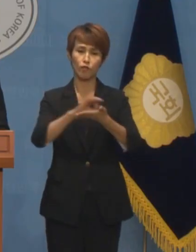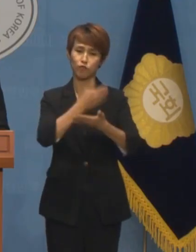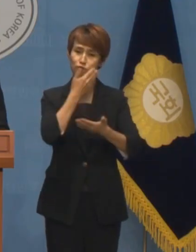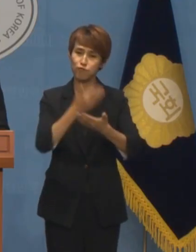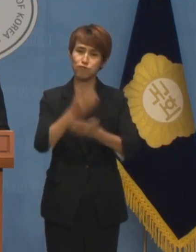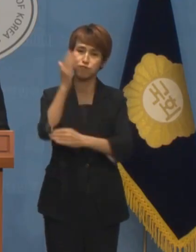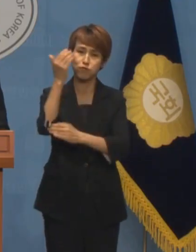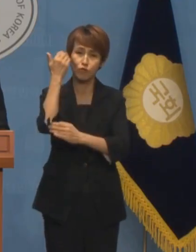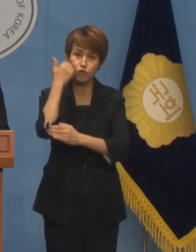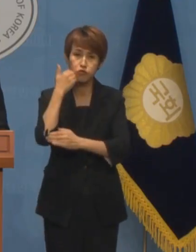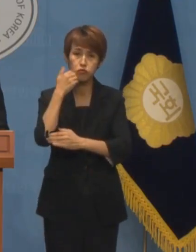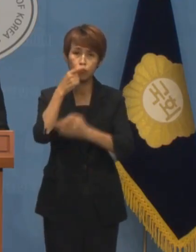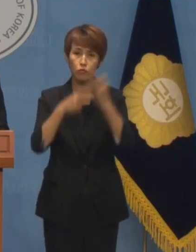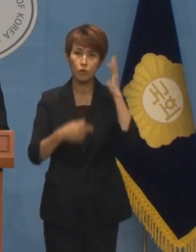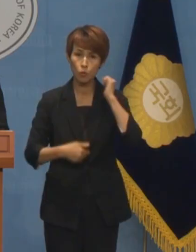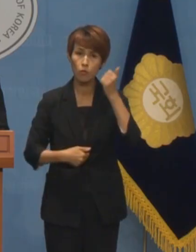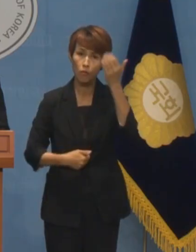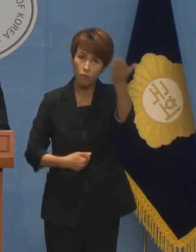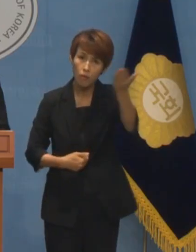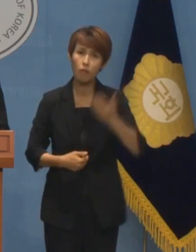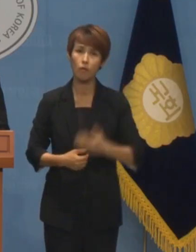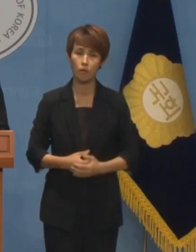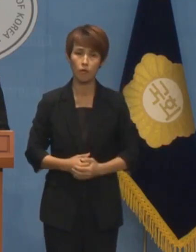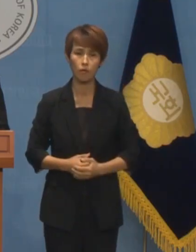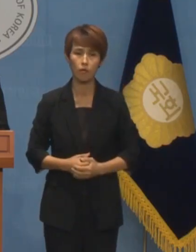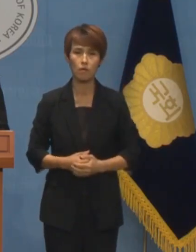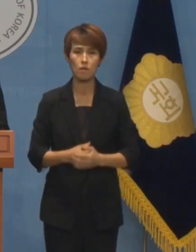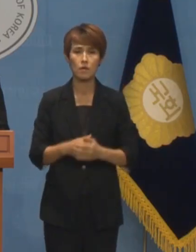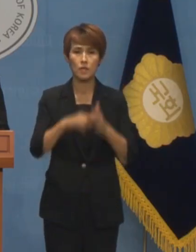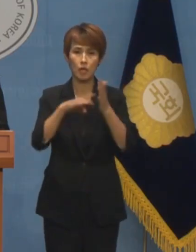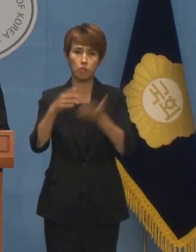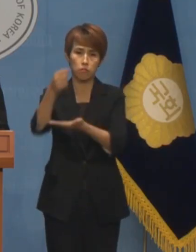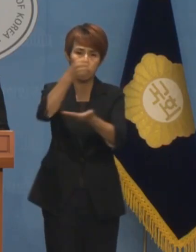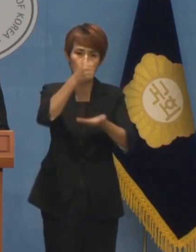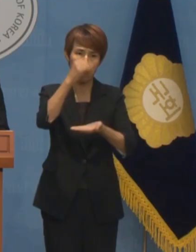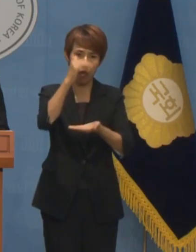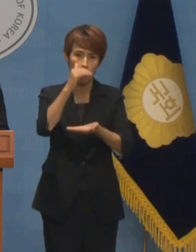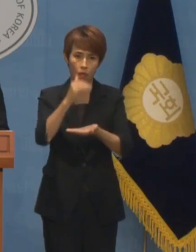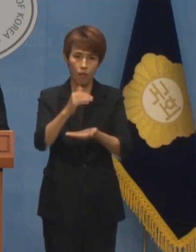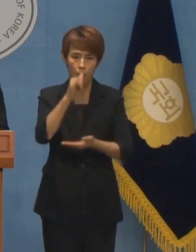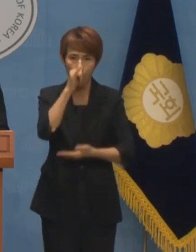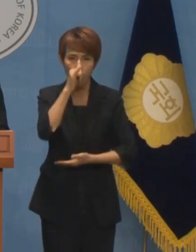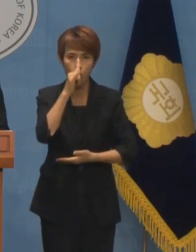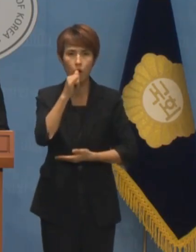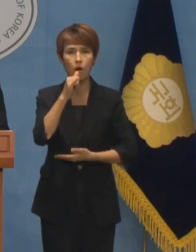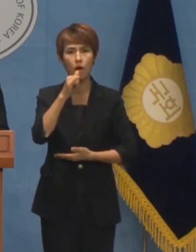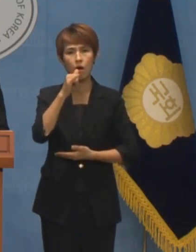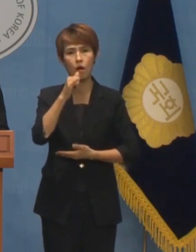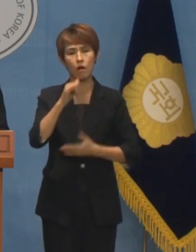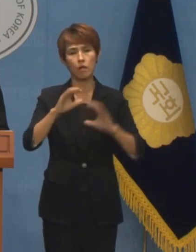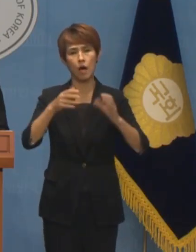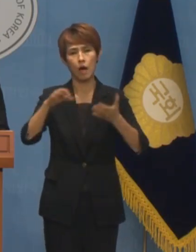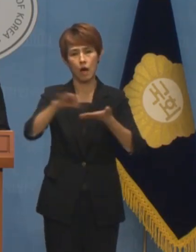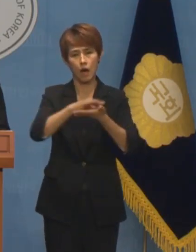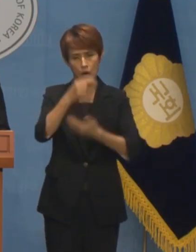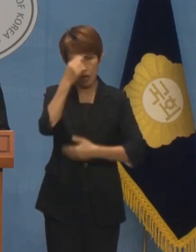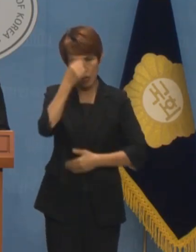것은 윤석열 대통령입니다. 세수 펑크가 해마다 반복되며 국가 재정에 어려움을 겪는